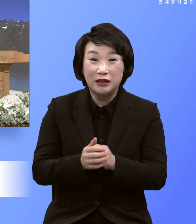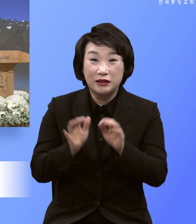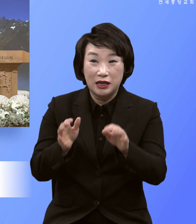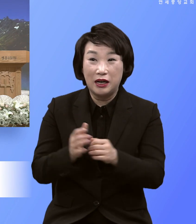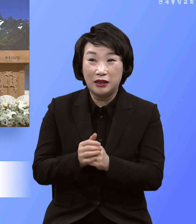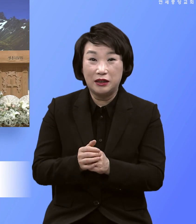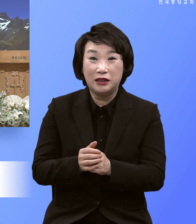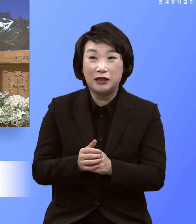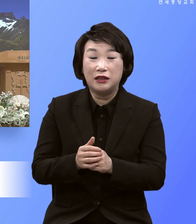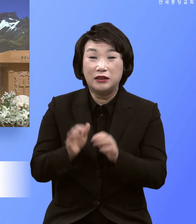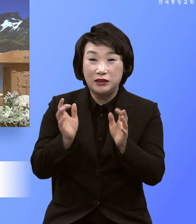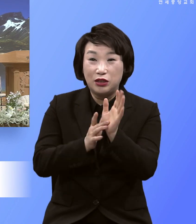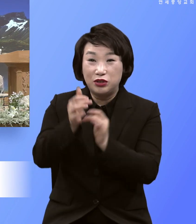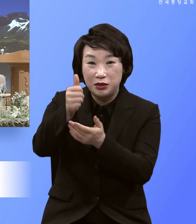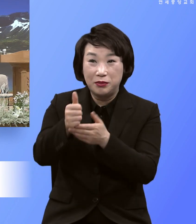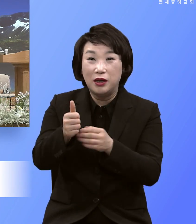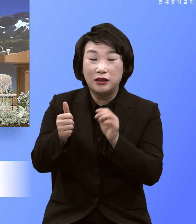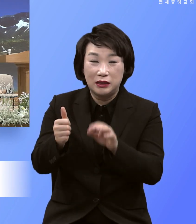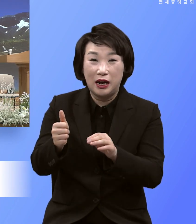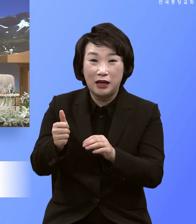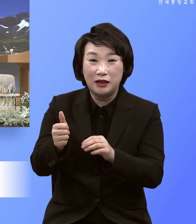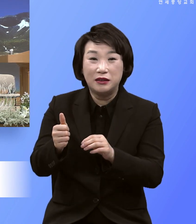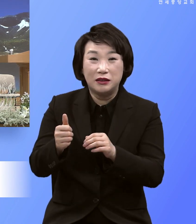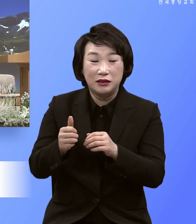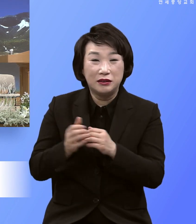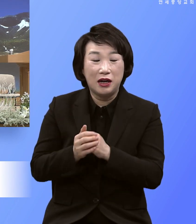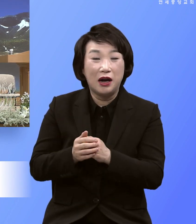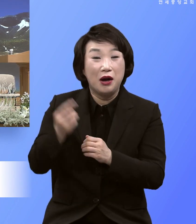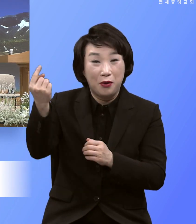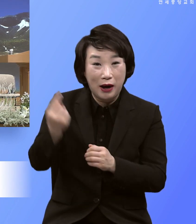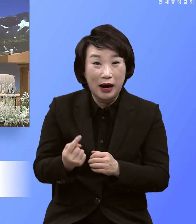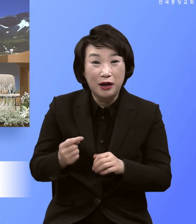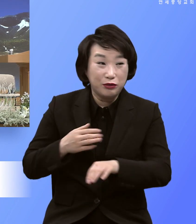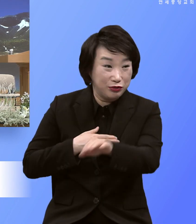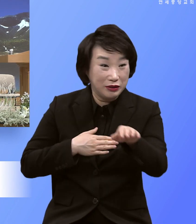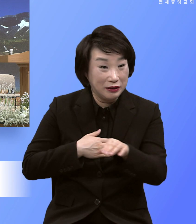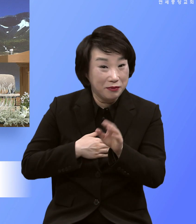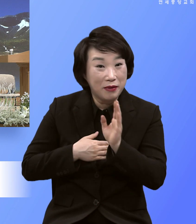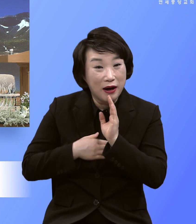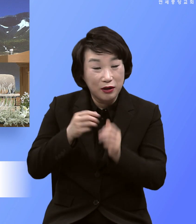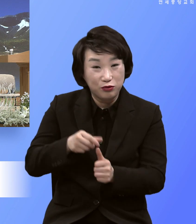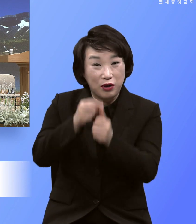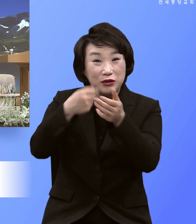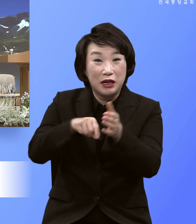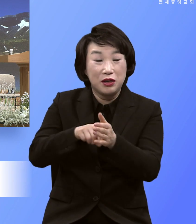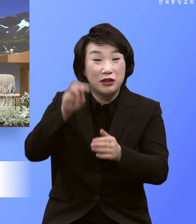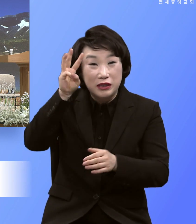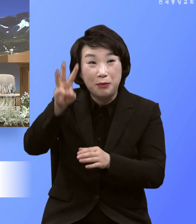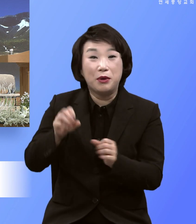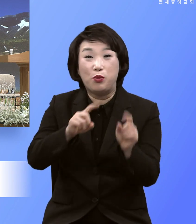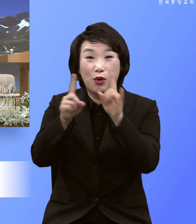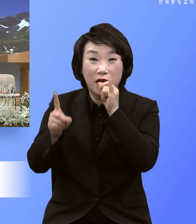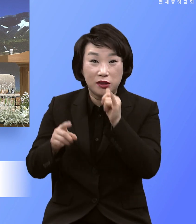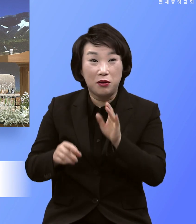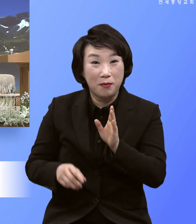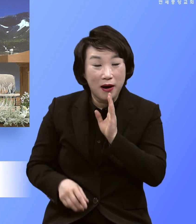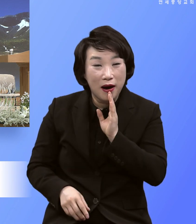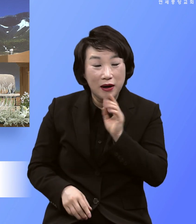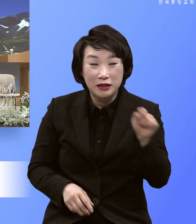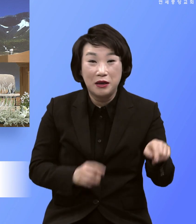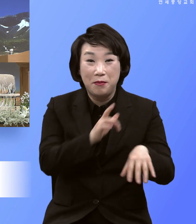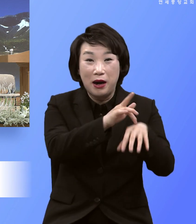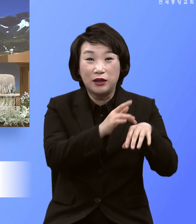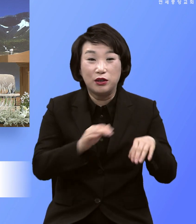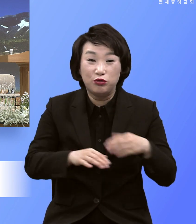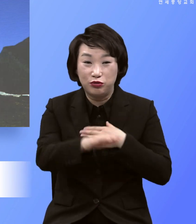다시는 살아나지 말고 지옥에 보내야 되는데 3일 만에 부활했으니 마귀는 죽이는